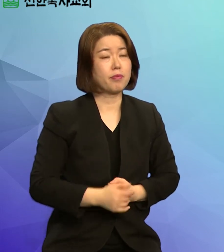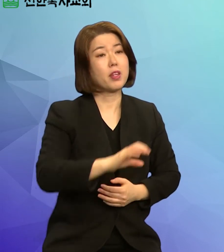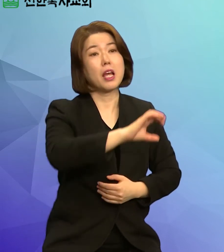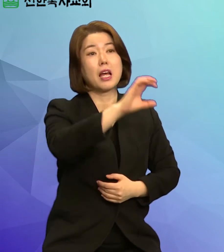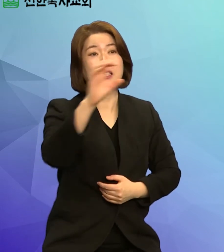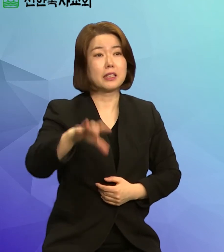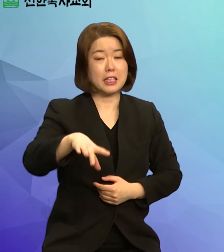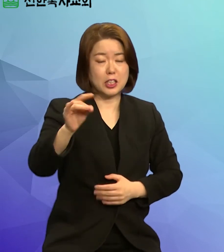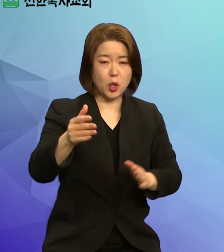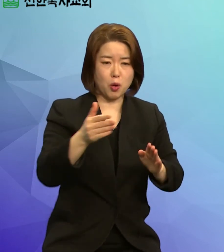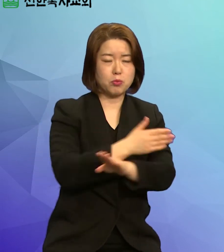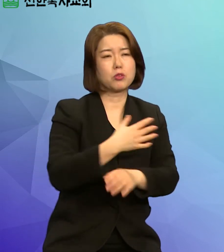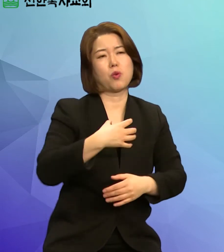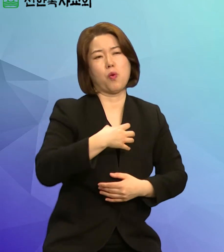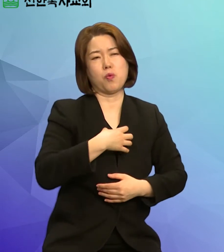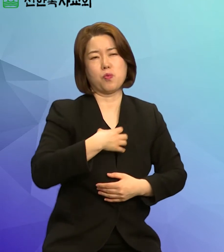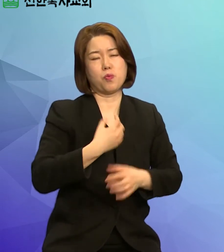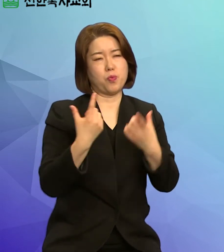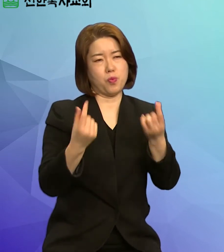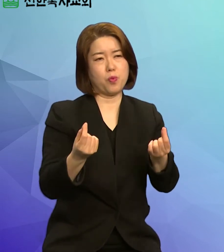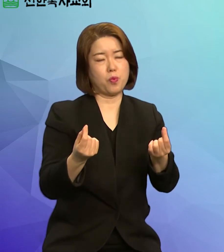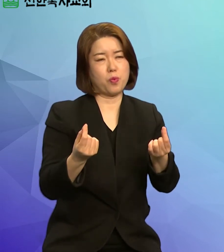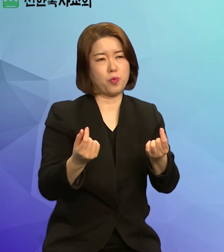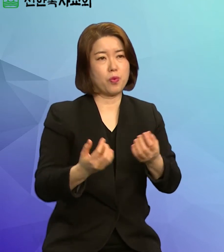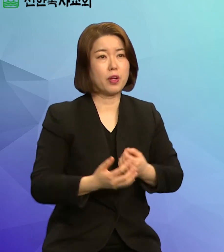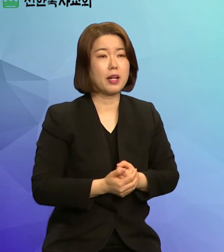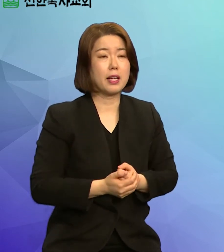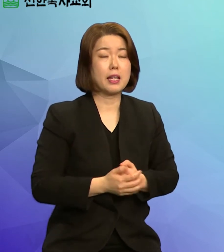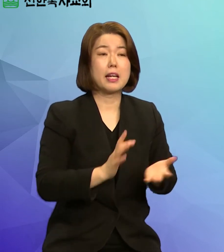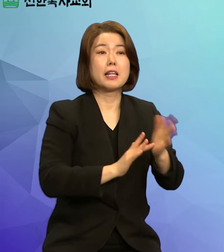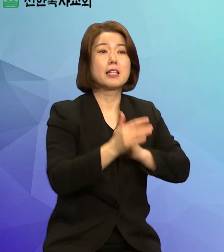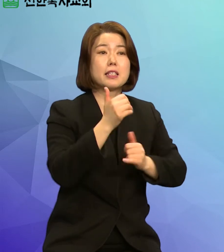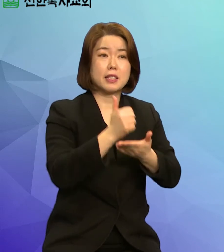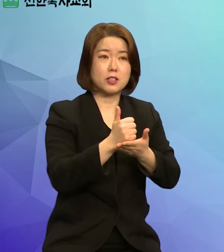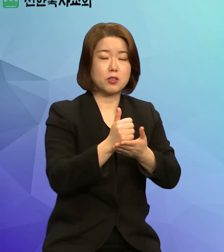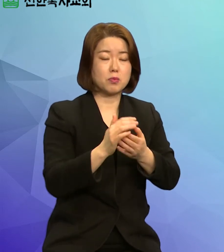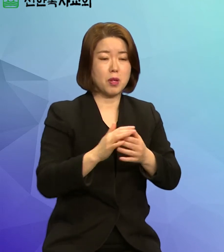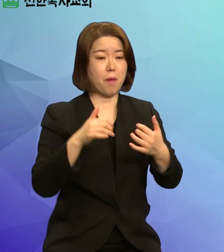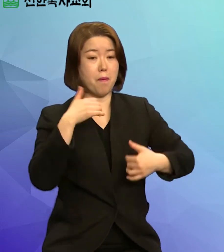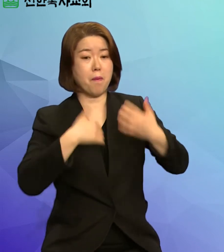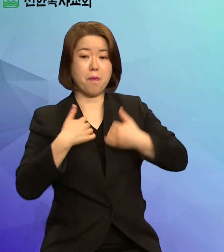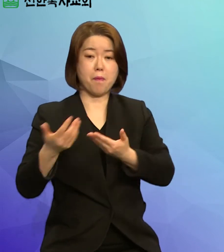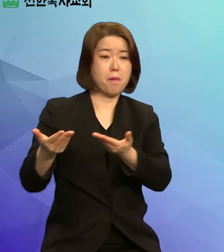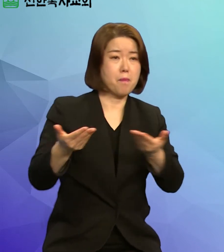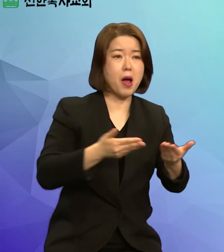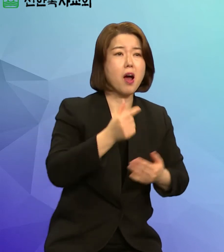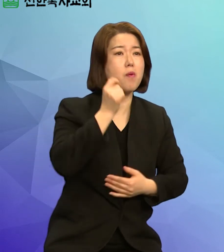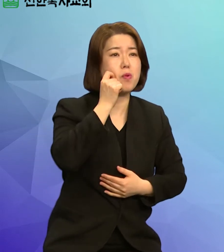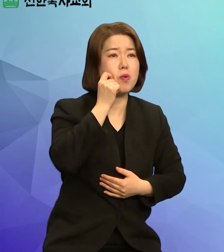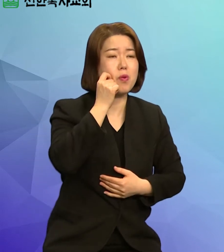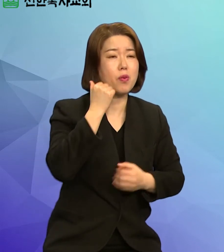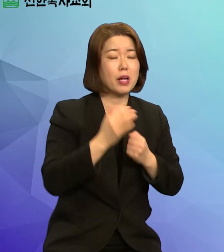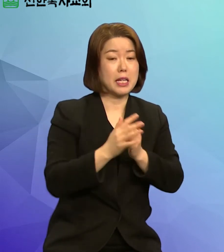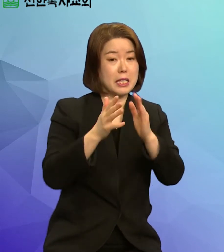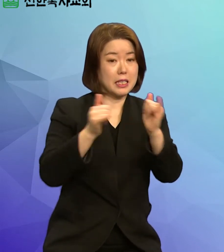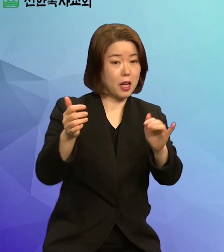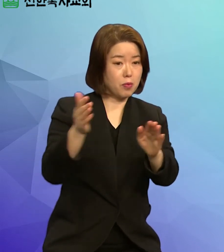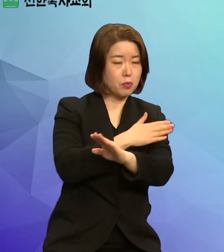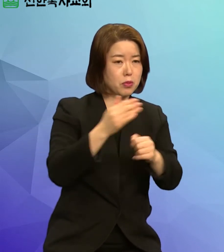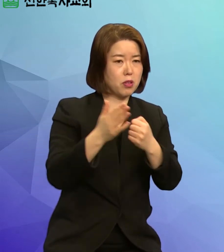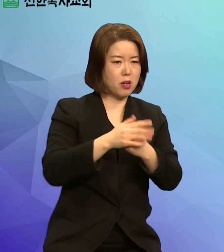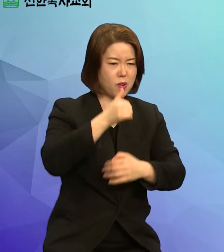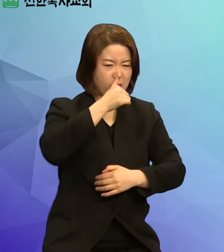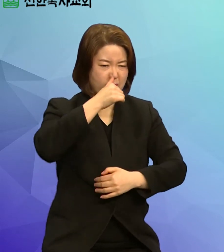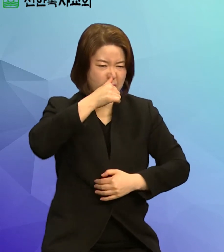크리스마스는 처음부터 위기였습니다. 예수님은 환영받지 못했습니다. 사람들로부터